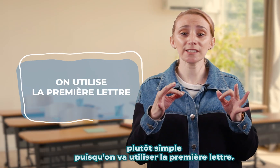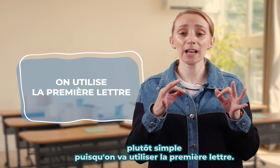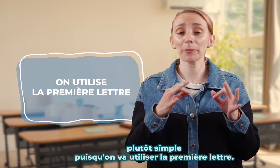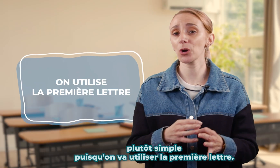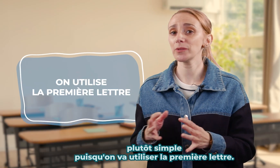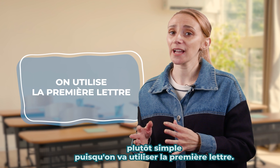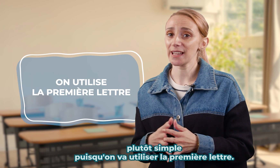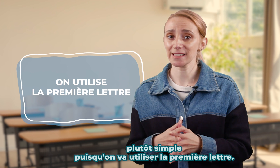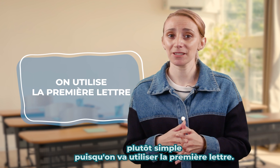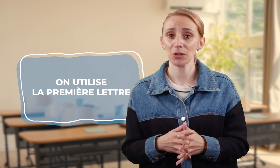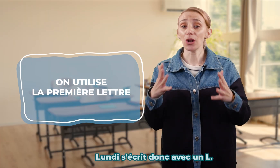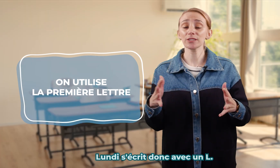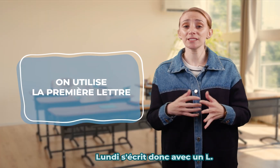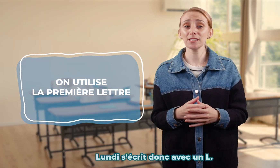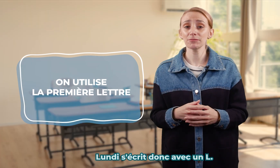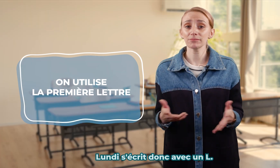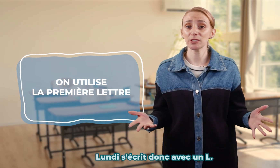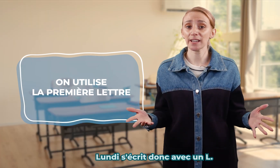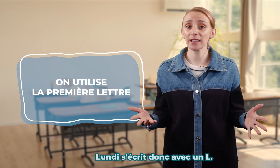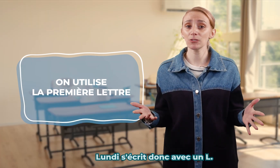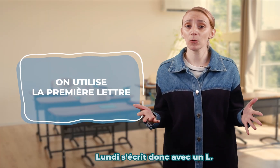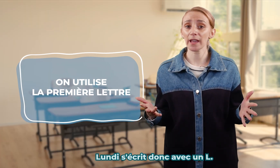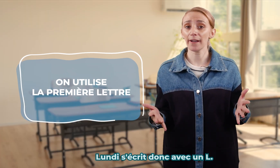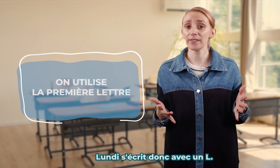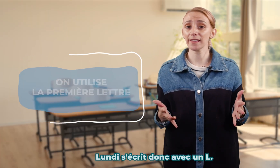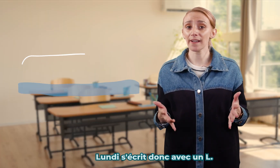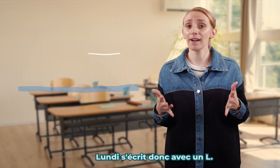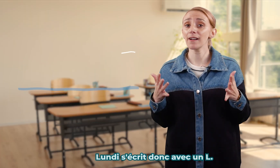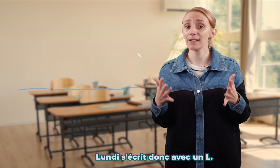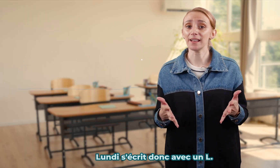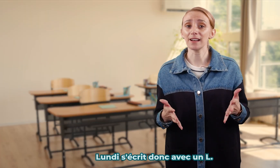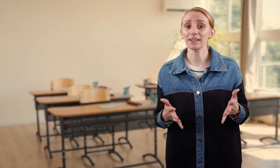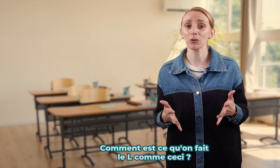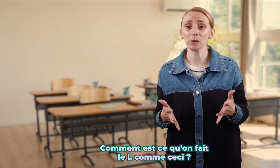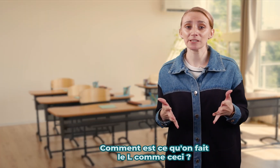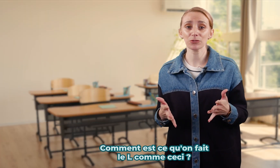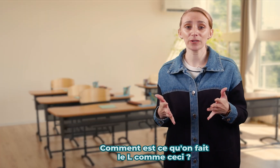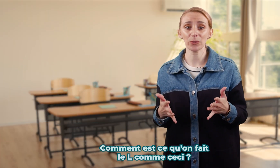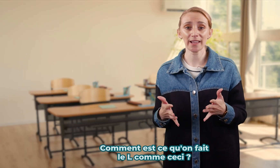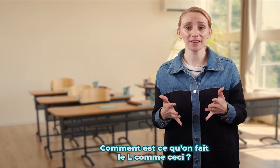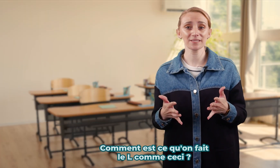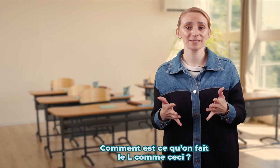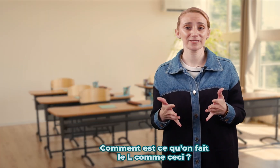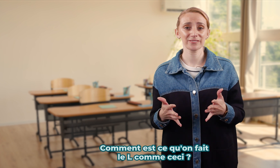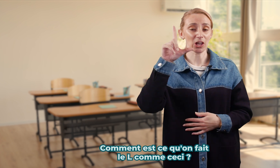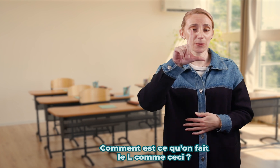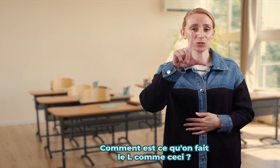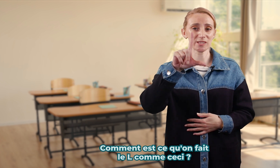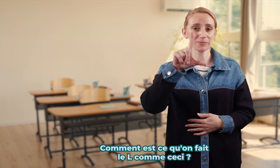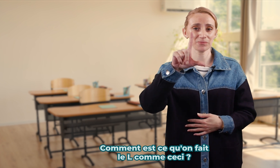la première lettre. Lundi s'écrit donc avec un L. Comment est-ce qu'on fait le L? Comme ceci.